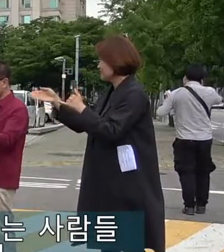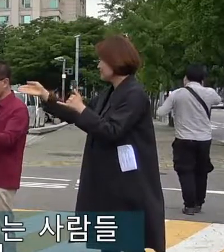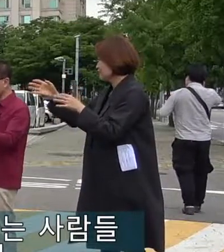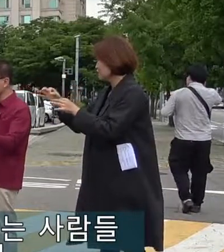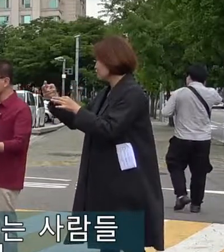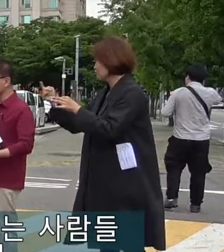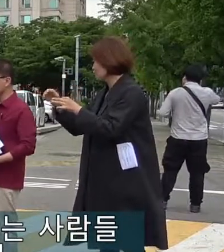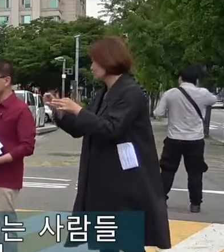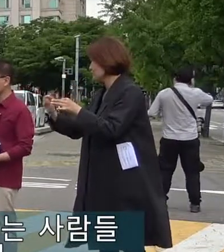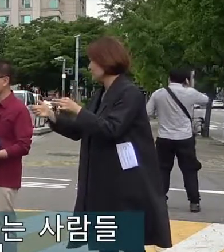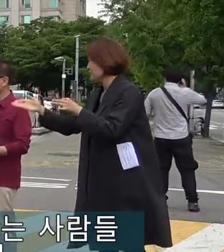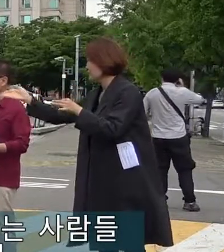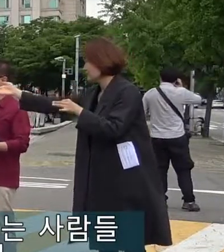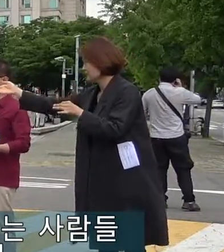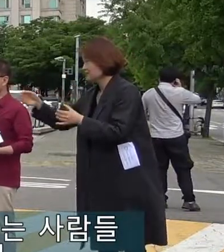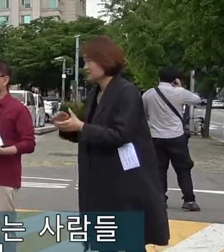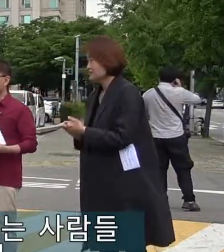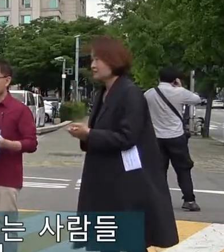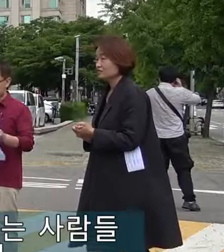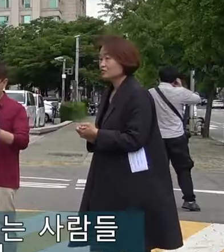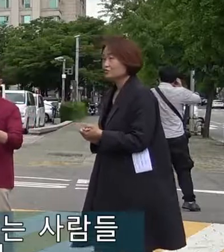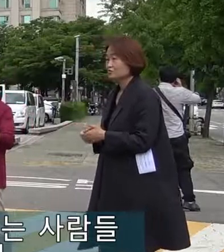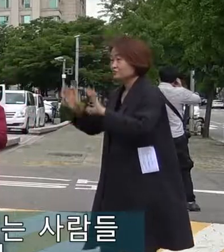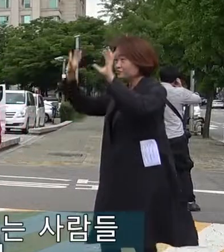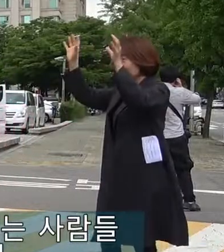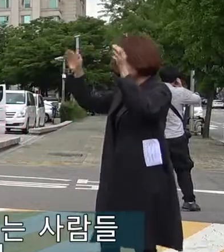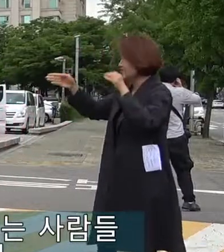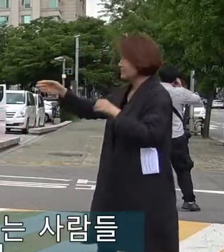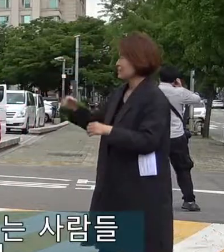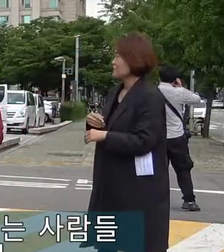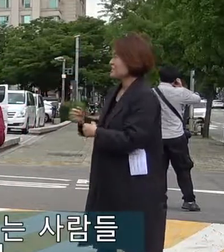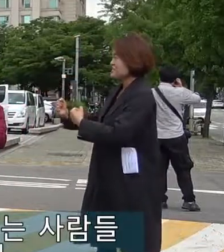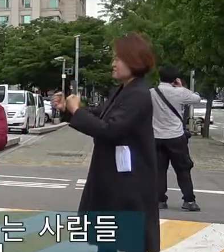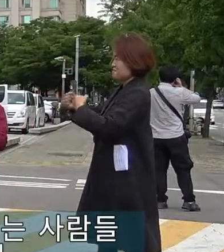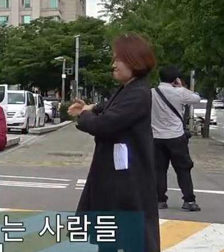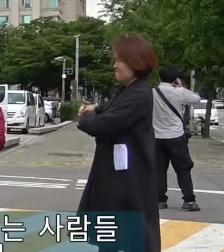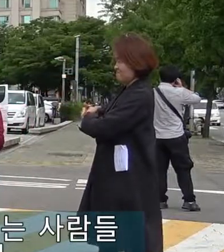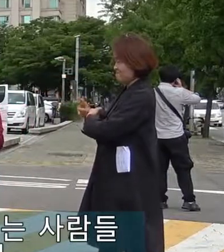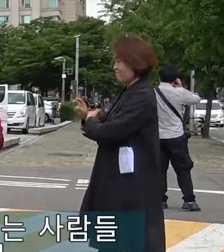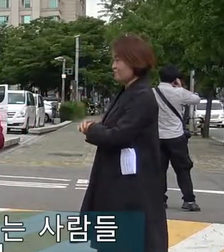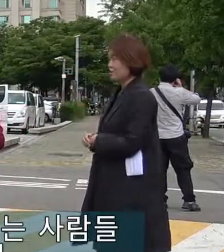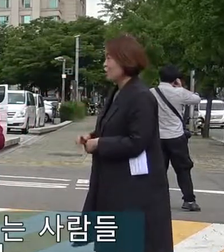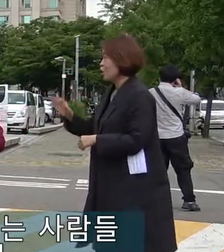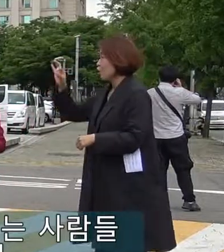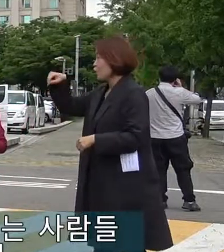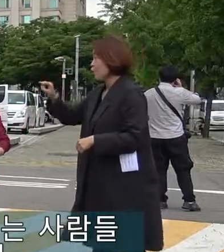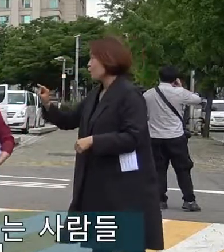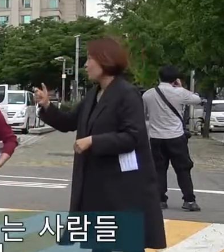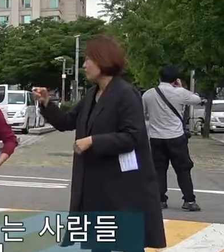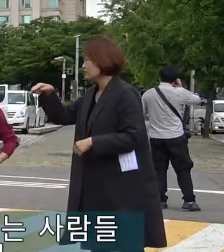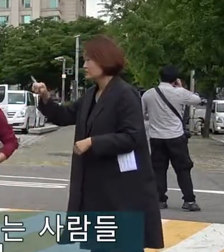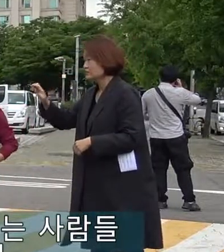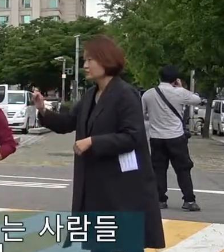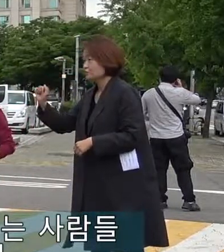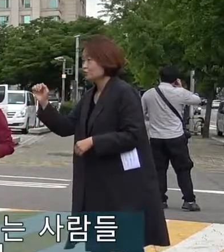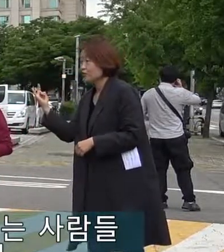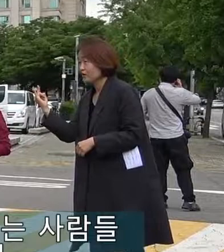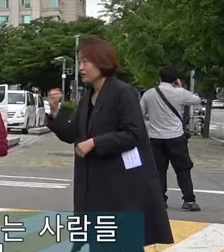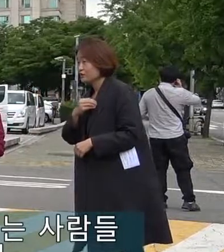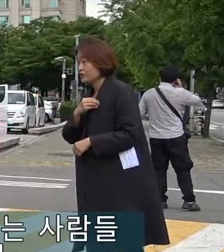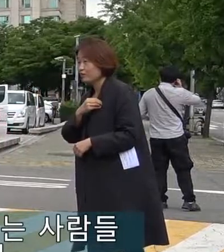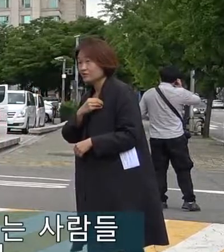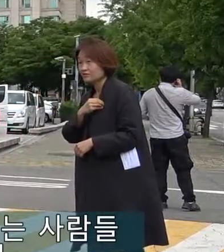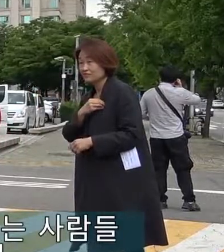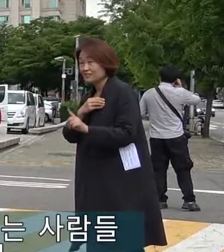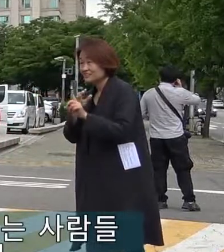사무실장님 언론개혁시민연대에서 왔습니다. 저희한테 아마 큰 힘이 될 것 같습니다. 그리고 우리 그 원심회 회원분들이 몇 분